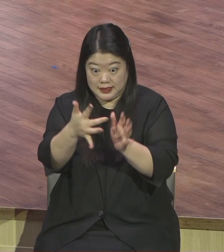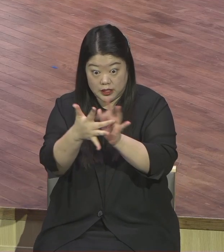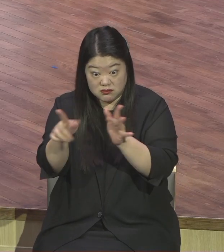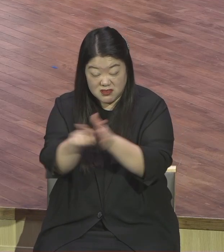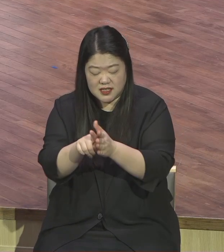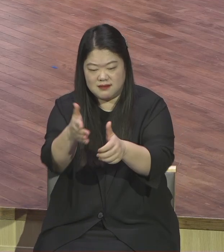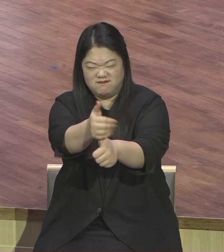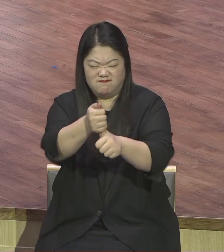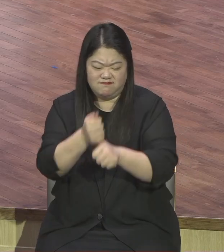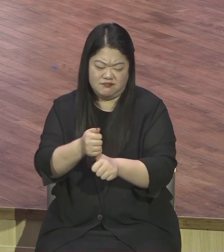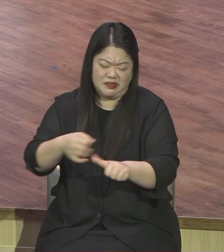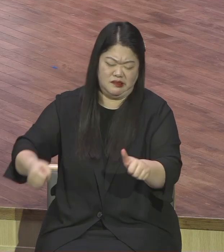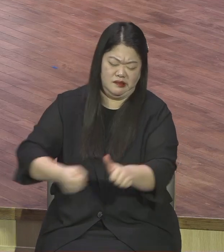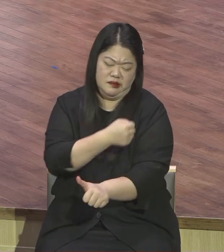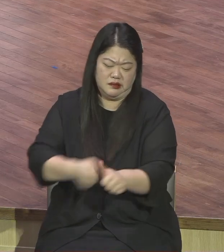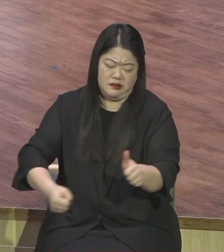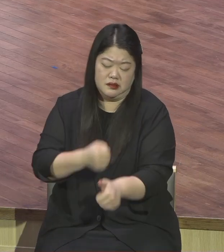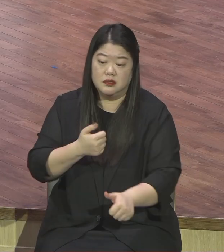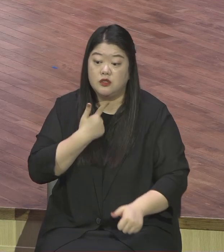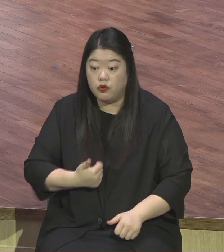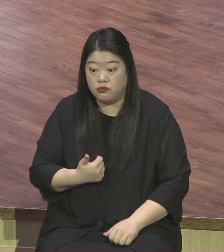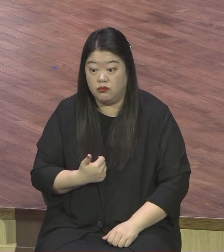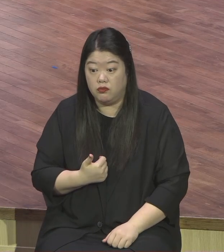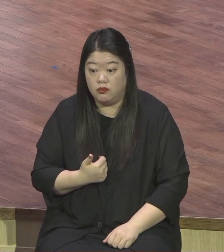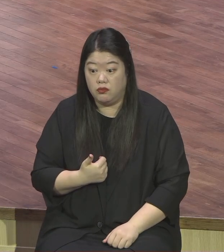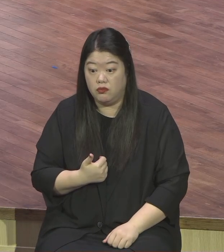그렇게 별난 사람이었어요. 바울이